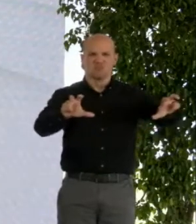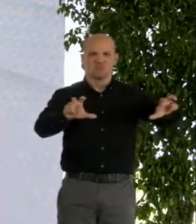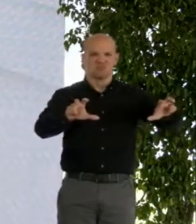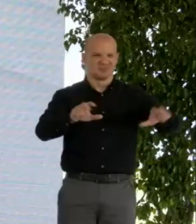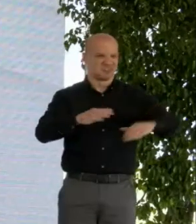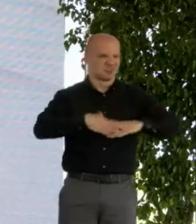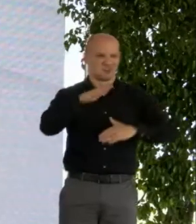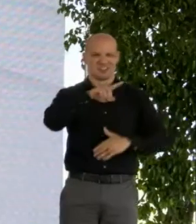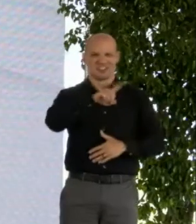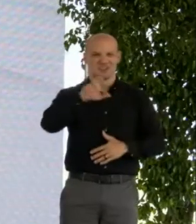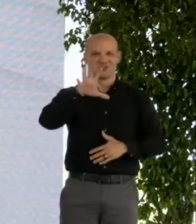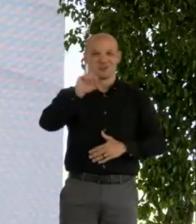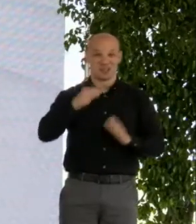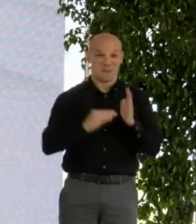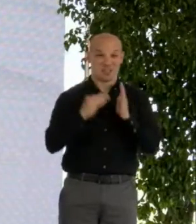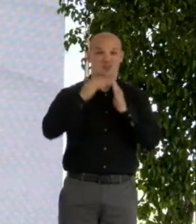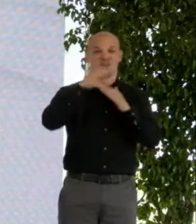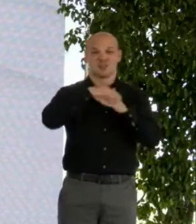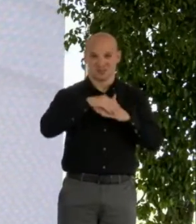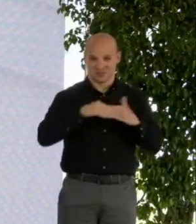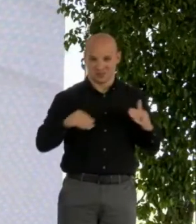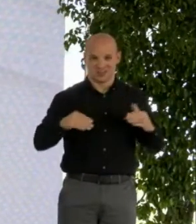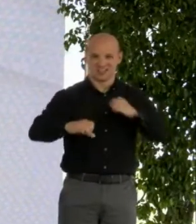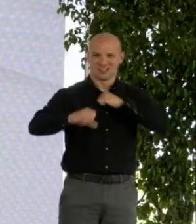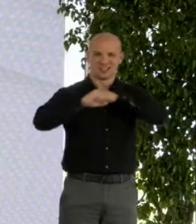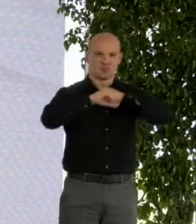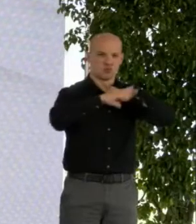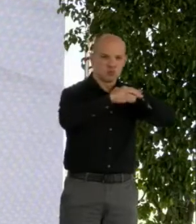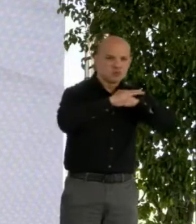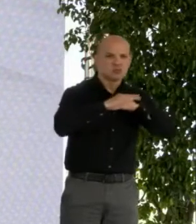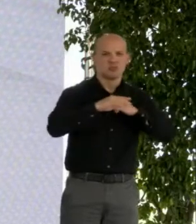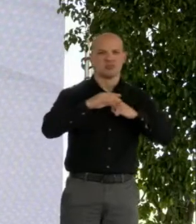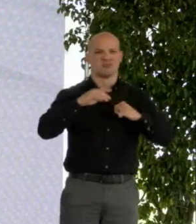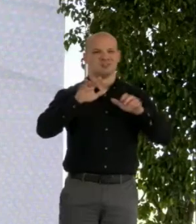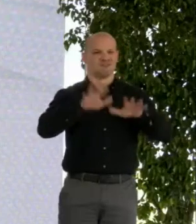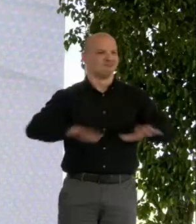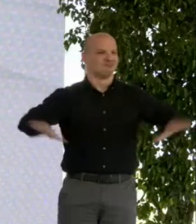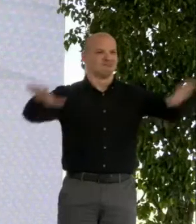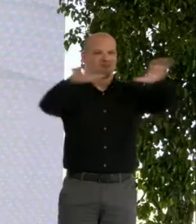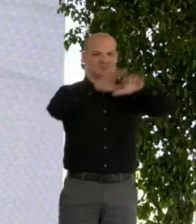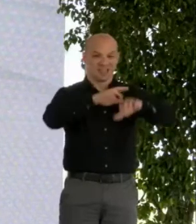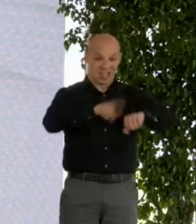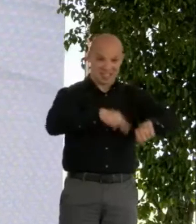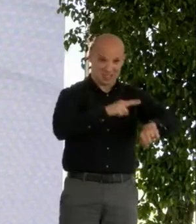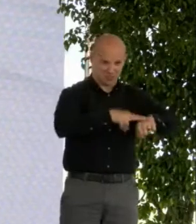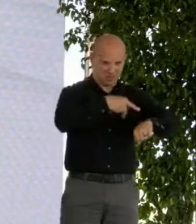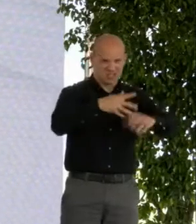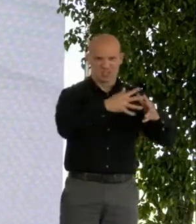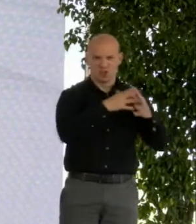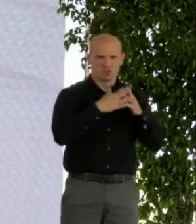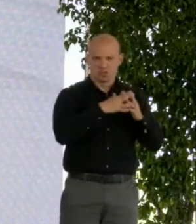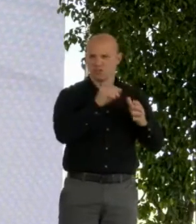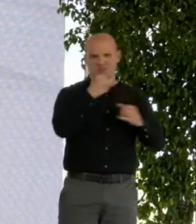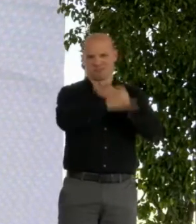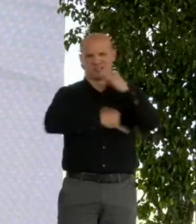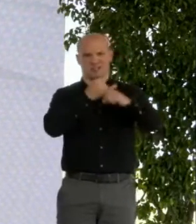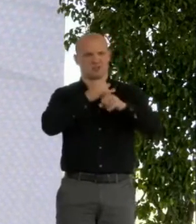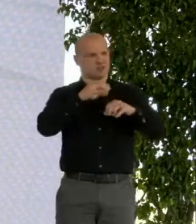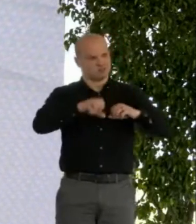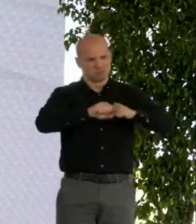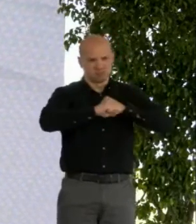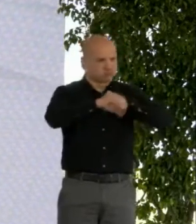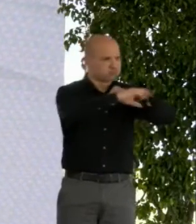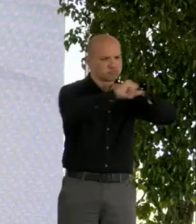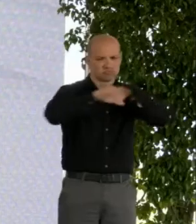de 150 millones de dólares en la promoción turística de Puerto Rico a nivel nacional e internacional, para